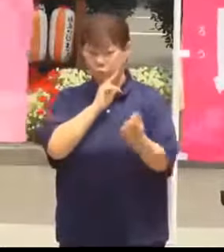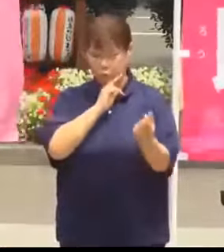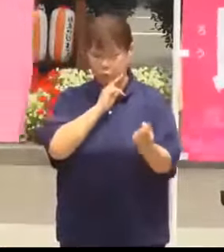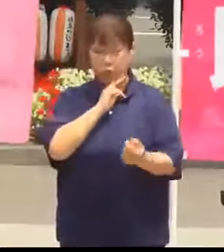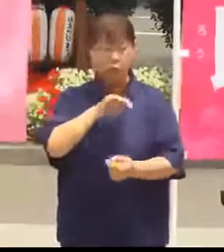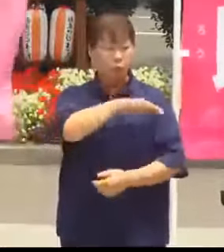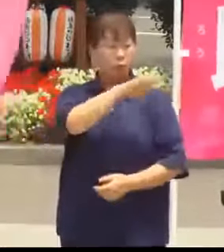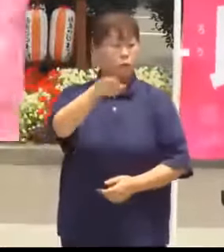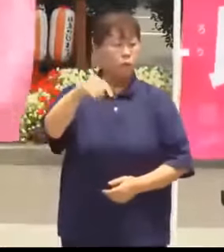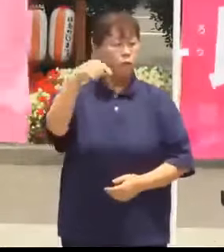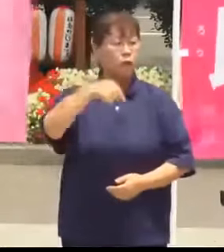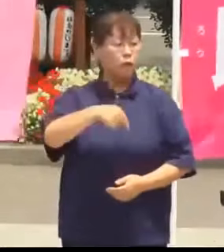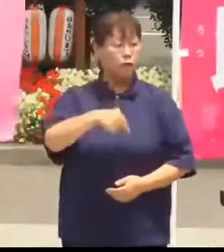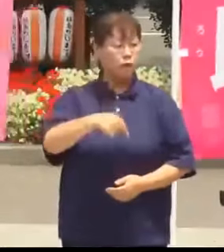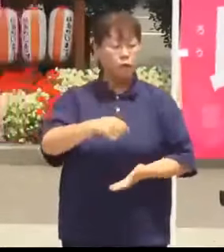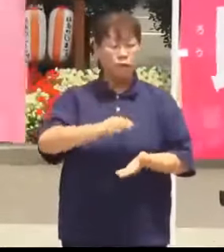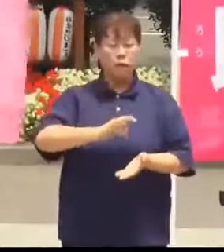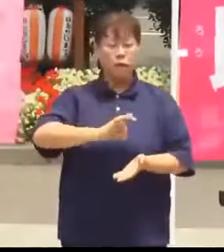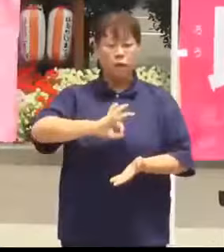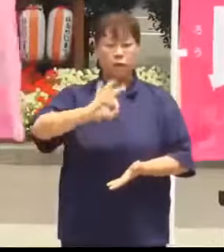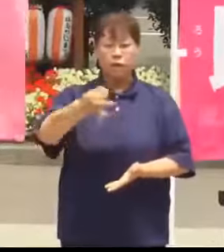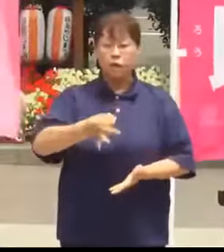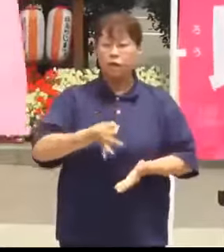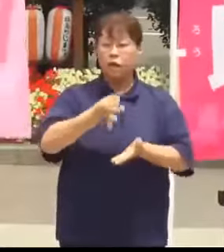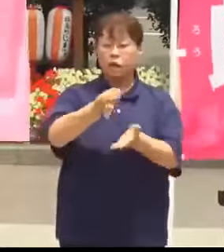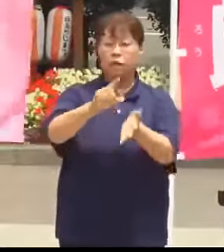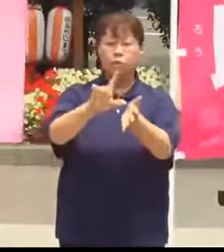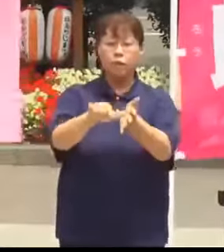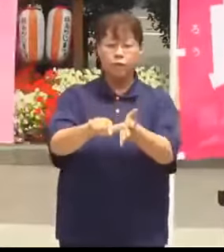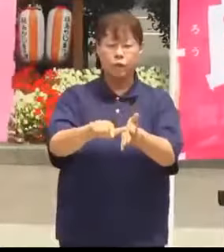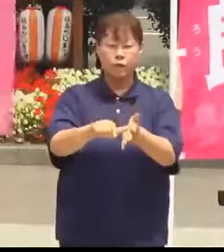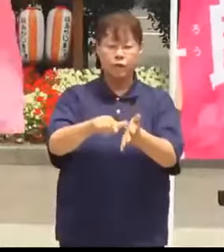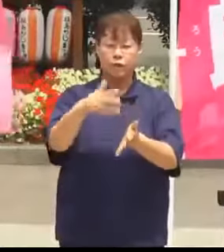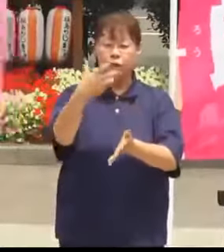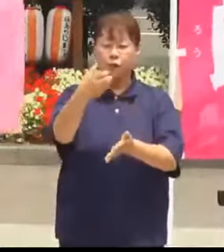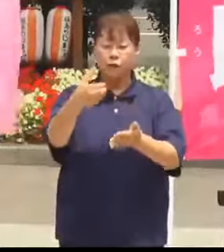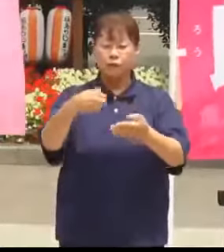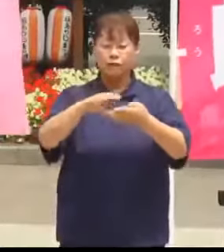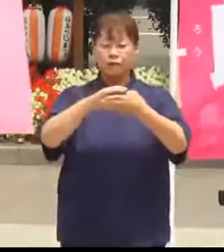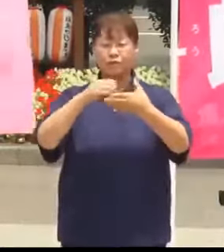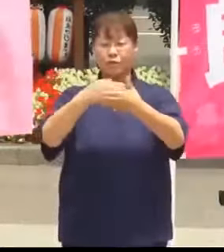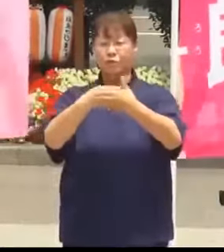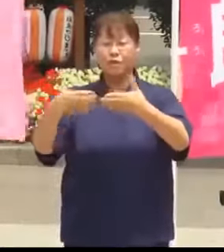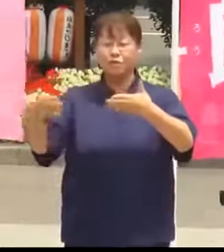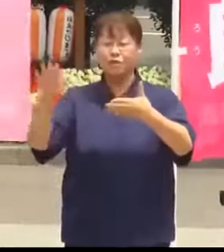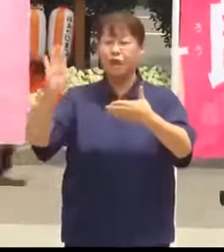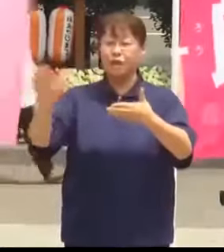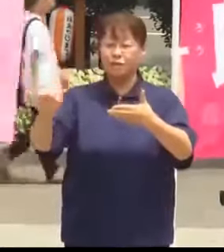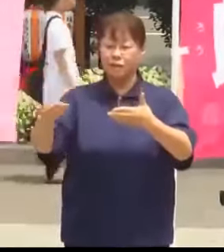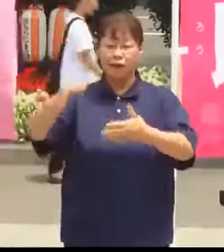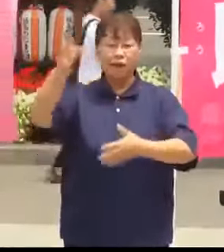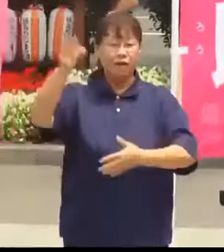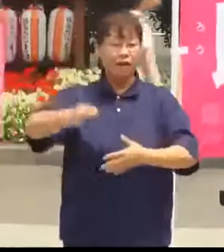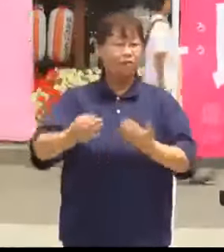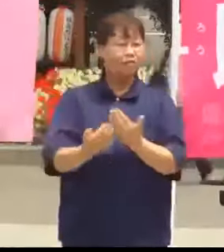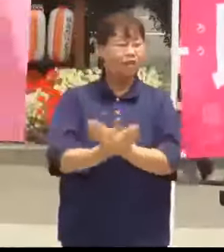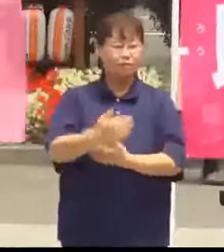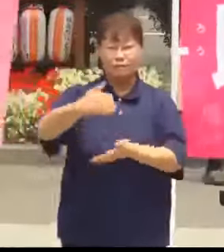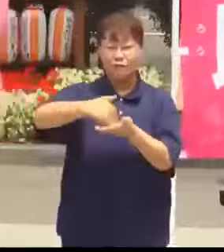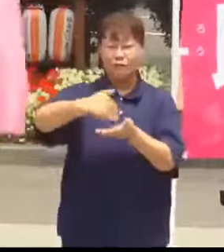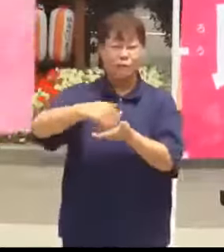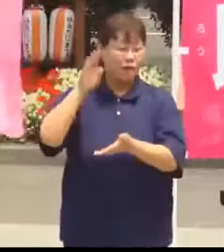さんの中に納税しますというときにじゃああなたにも80のメニューがあってさらに安くなりますよって事を話し聞いたことありますそういう方いらっしゃい